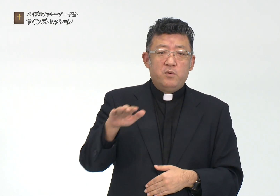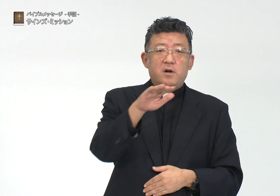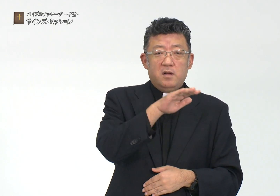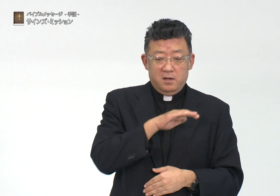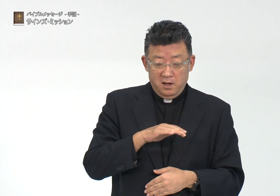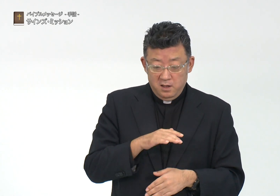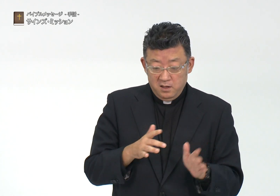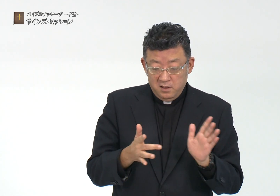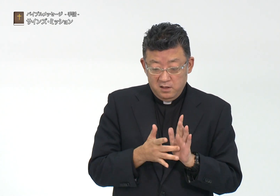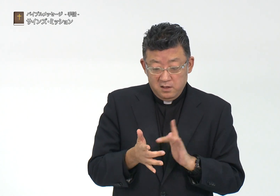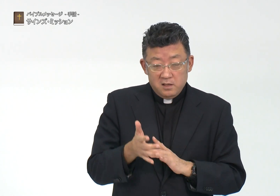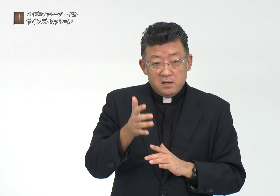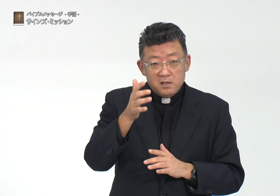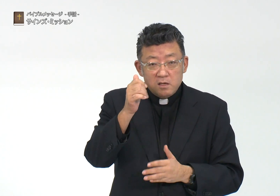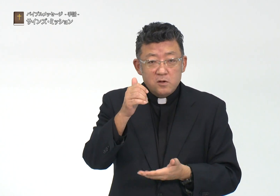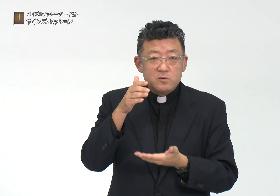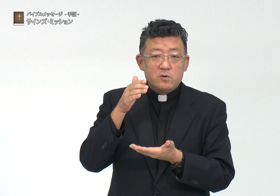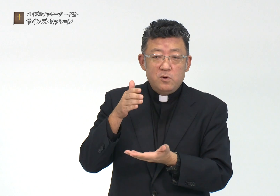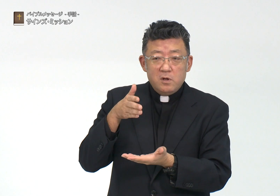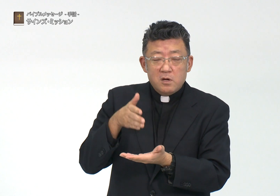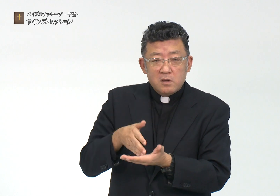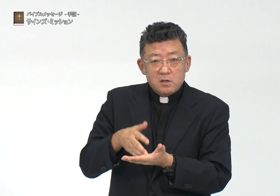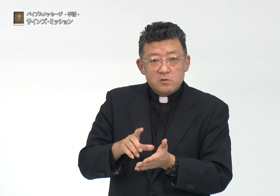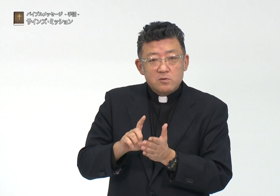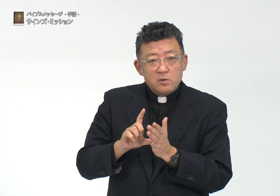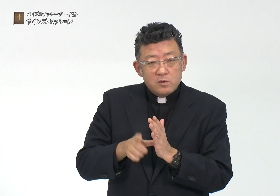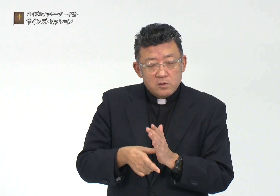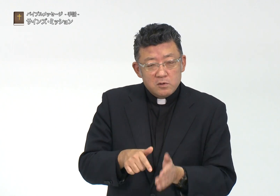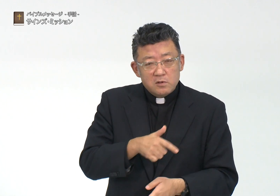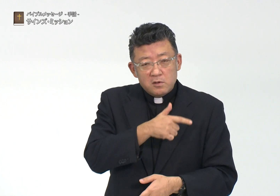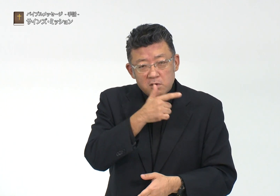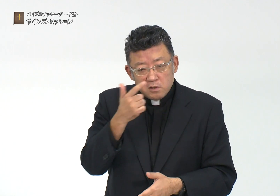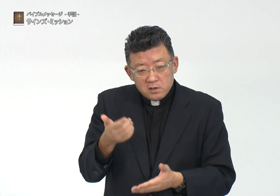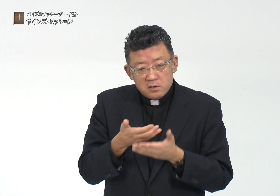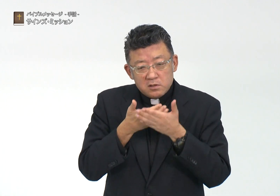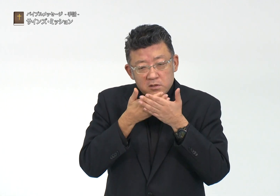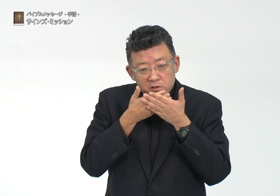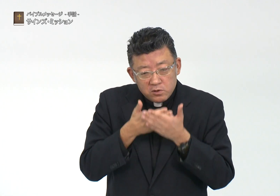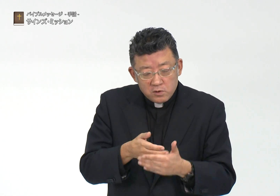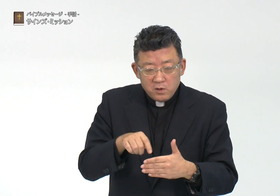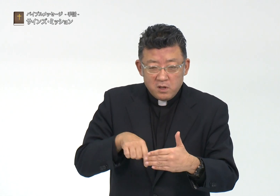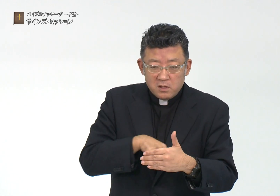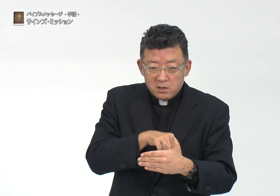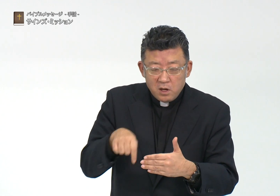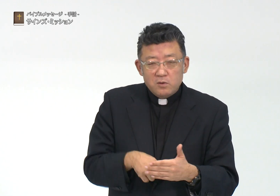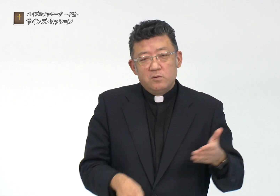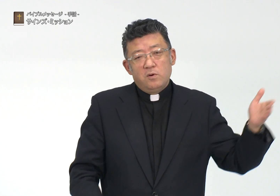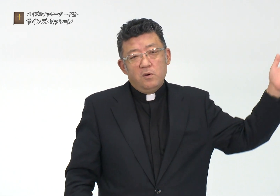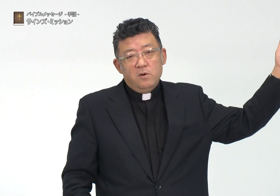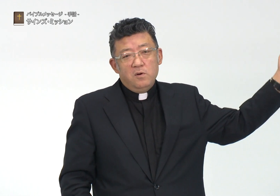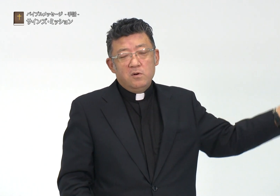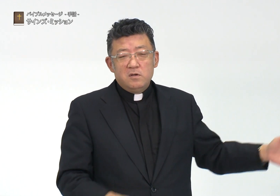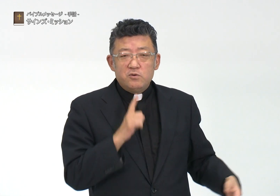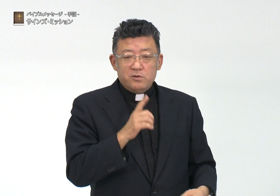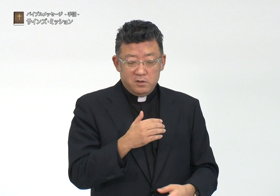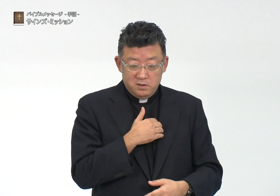は私たちがイエスのことを語るときにとても重要な内容であると言え